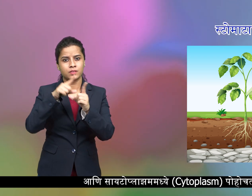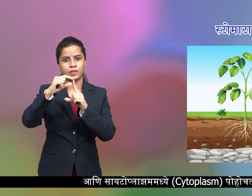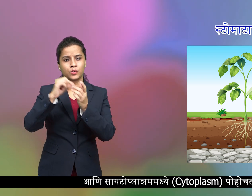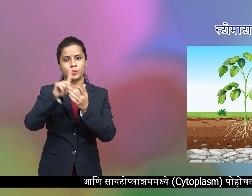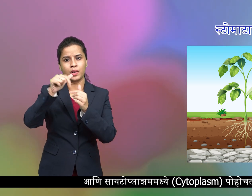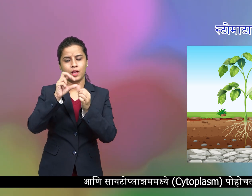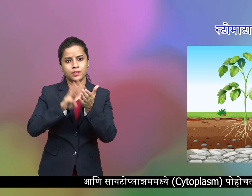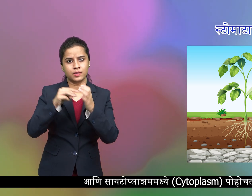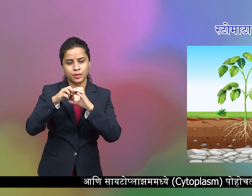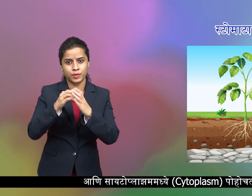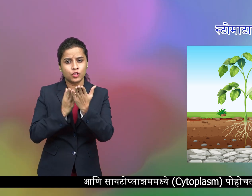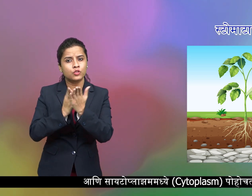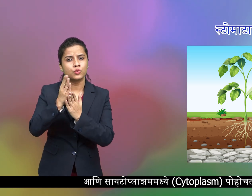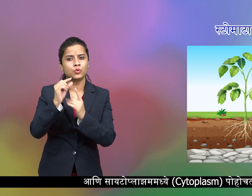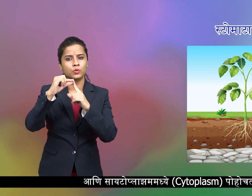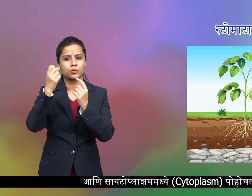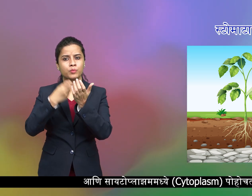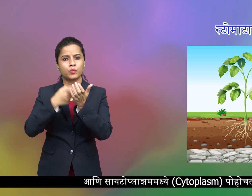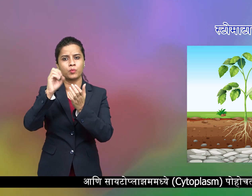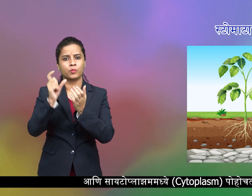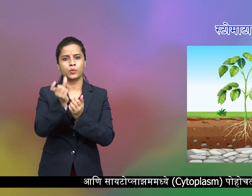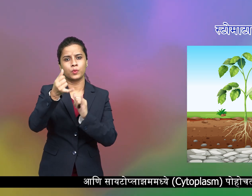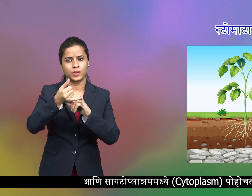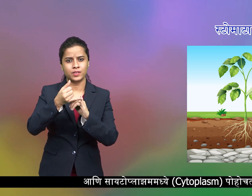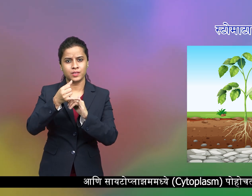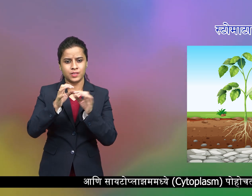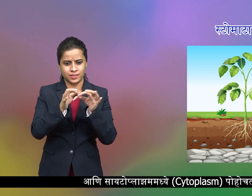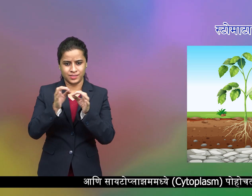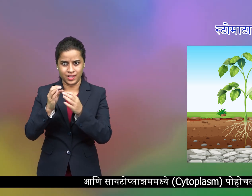आणि सायटोप्लाझममध्ये पोहोचतो.